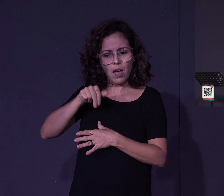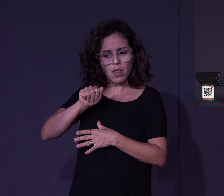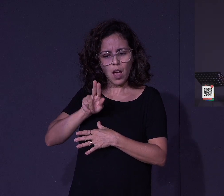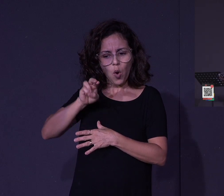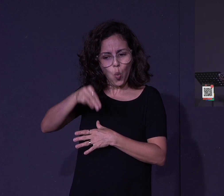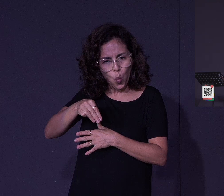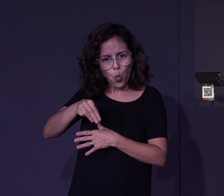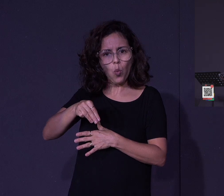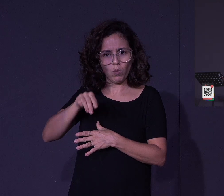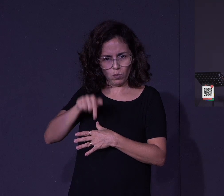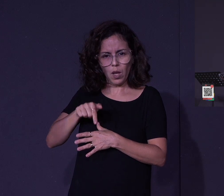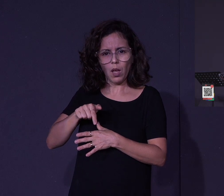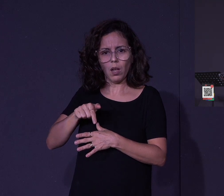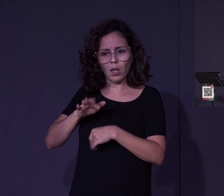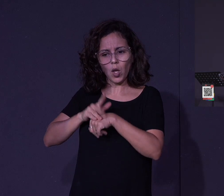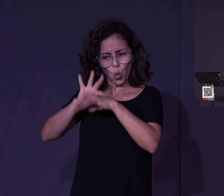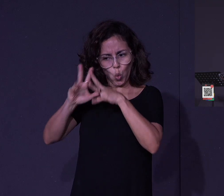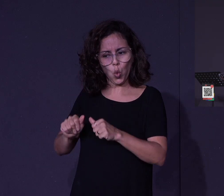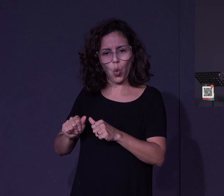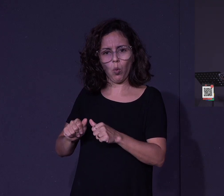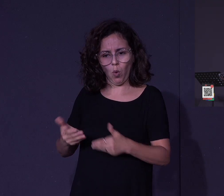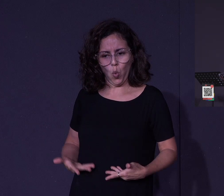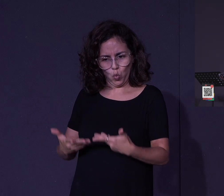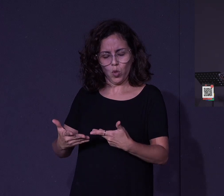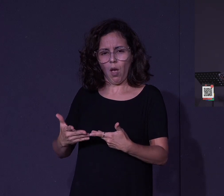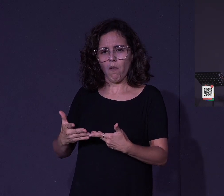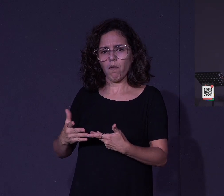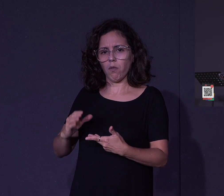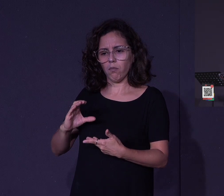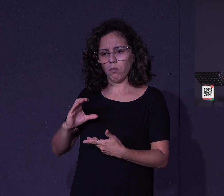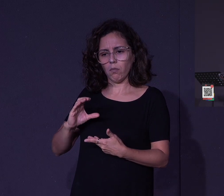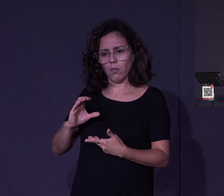Ele cura o servo do centurião. E logo depois que ele cura, ele se dirige